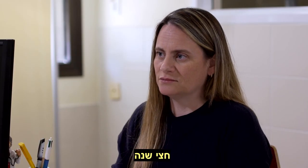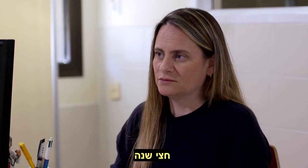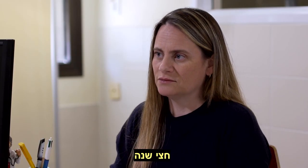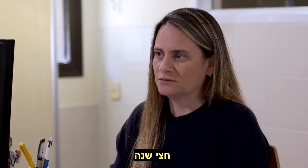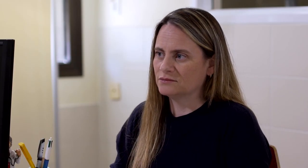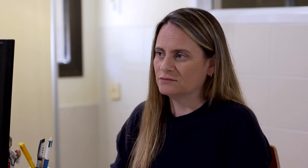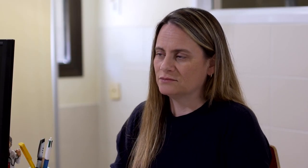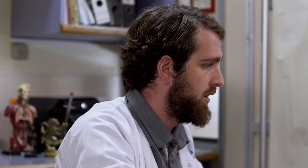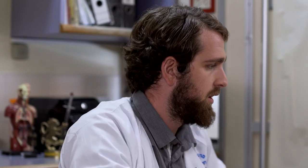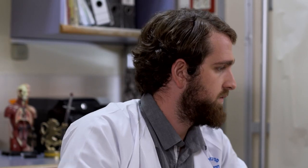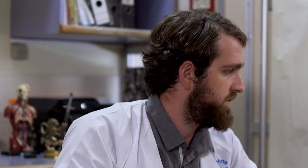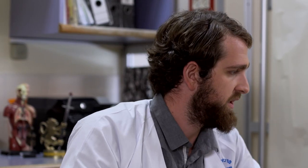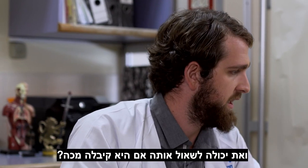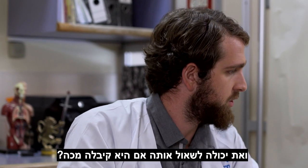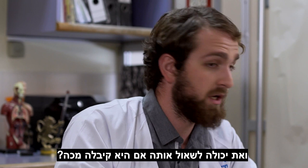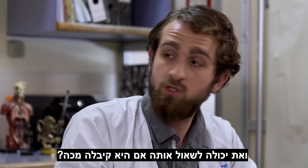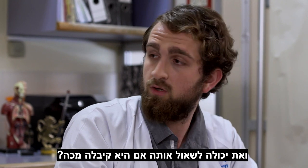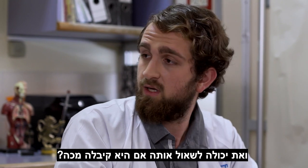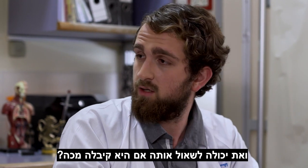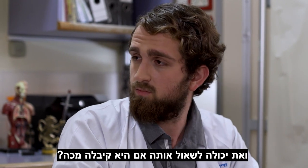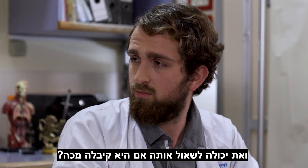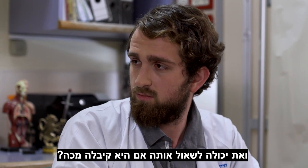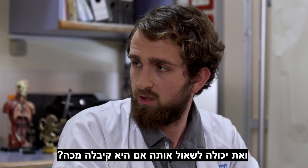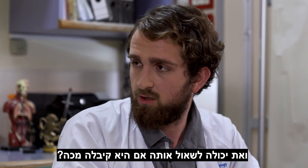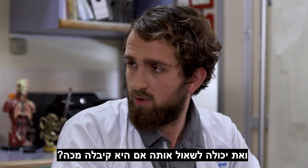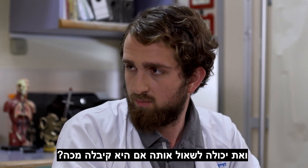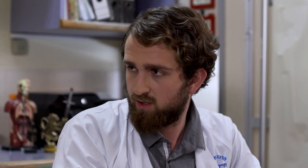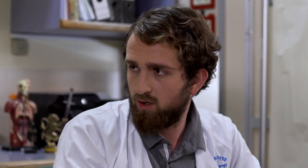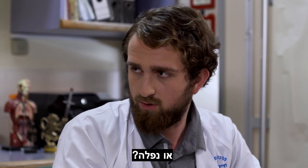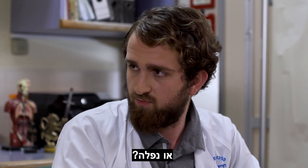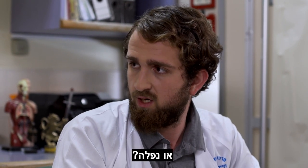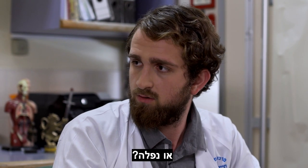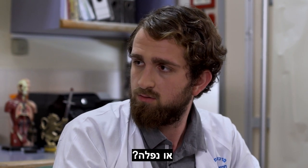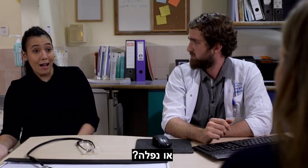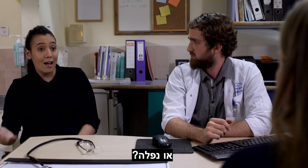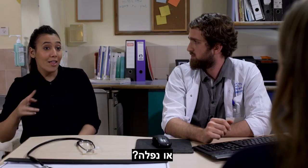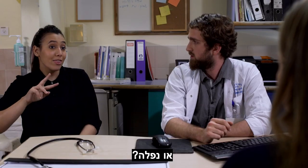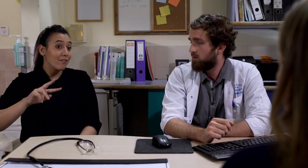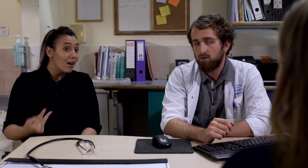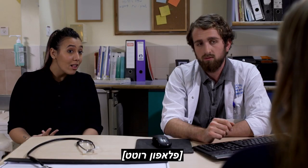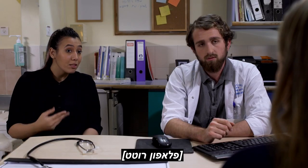חצי שנה. ואת יכולה לשאול אותה אם היא קיבלה מכה או נפלה?